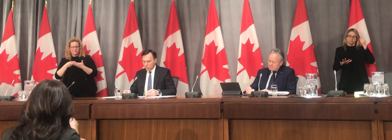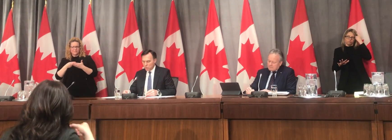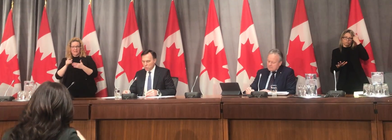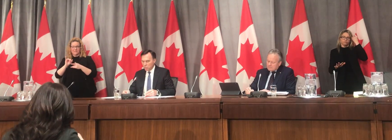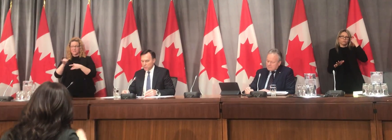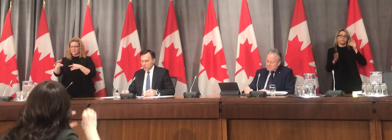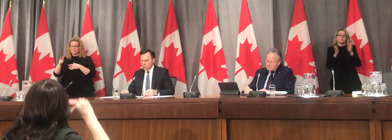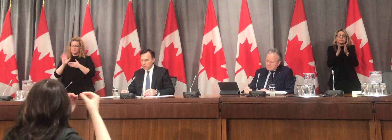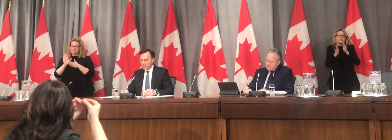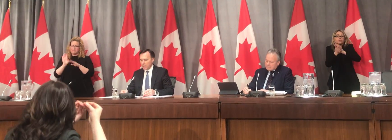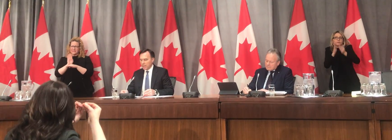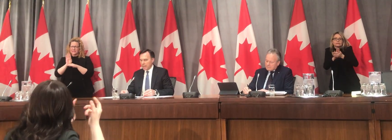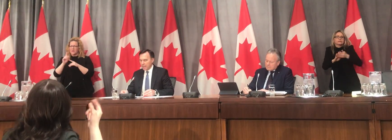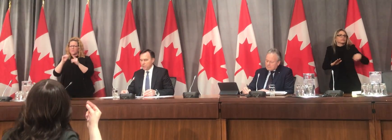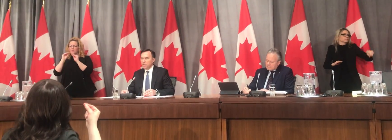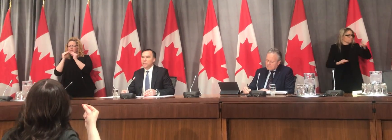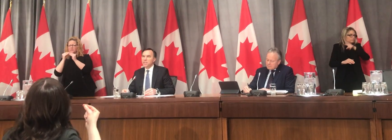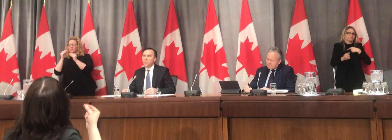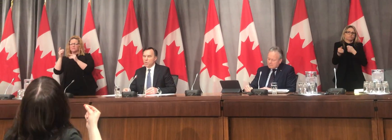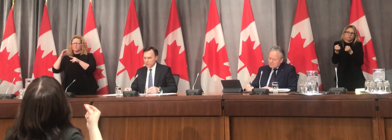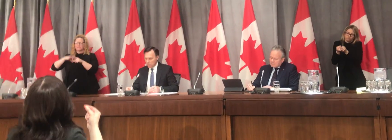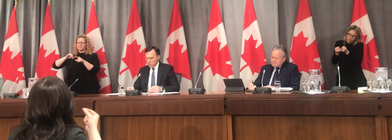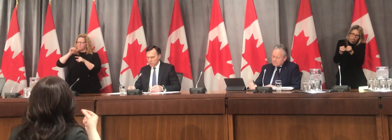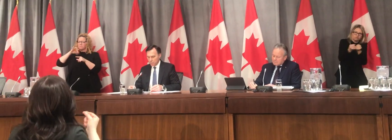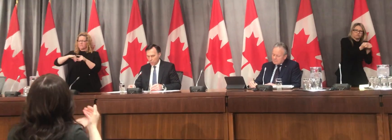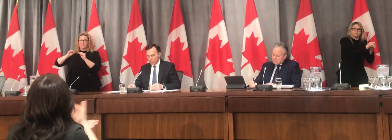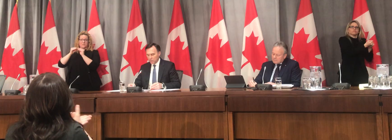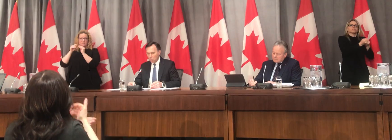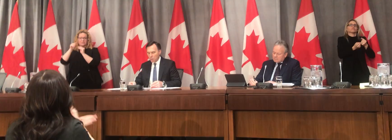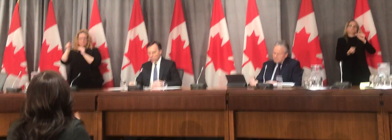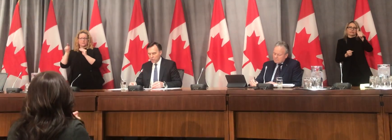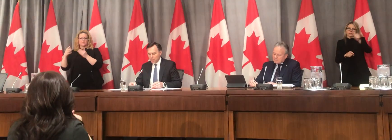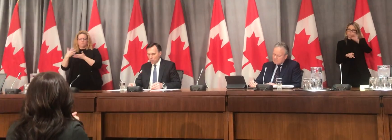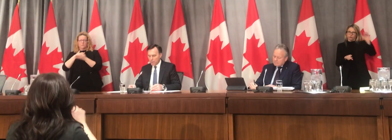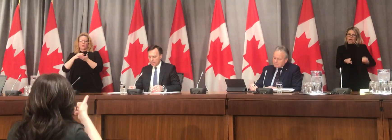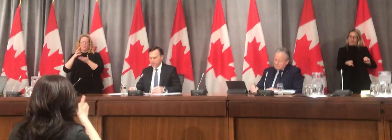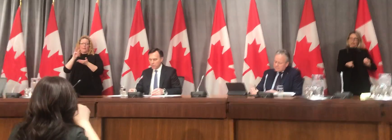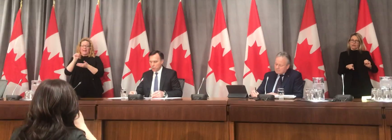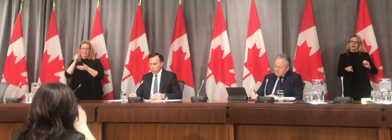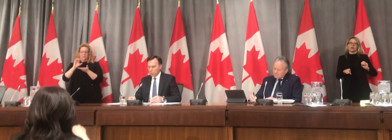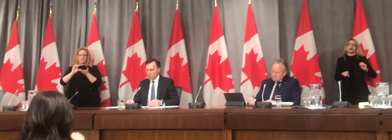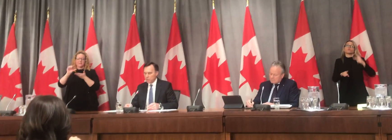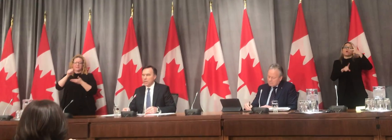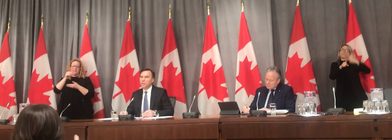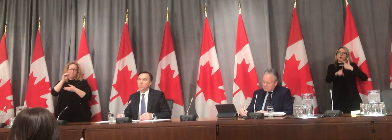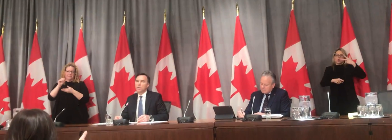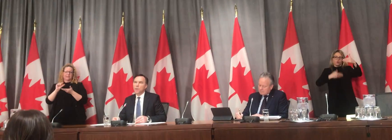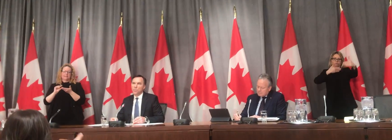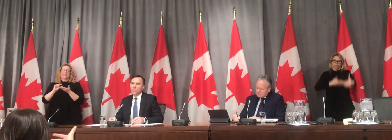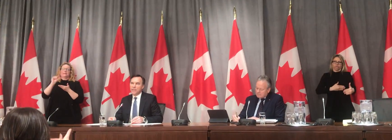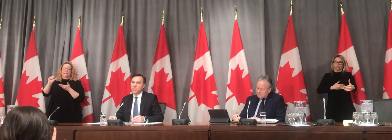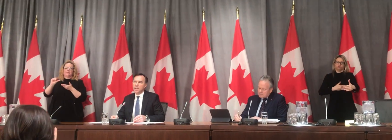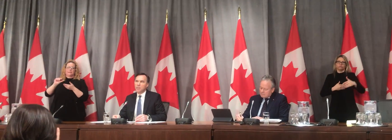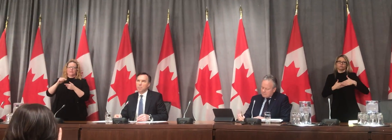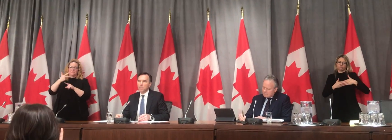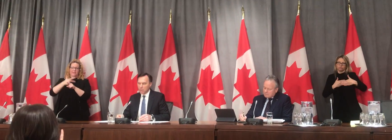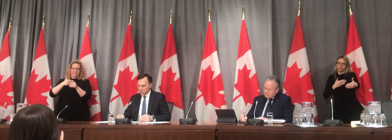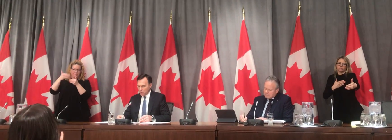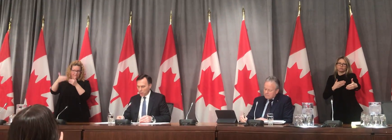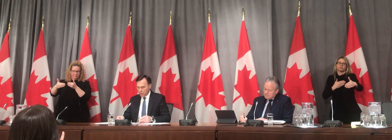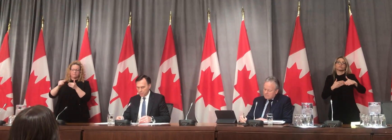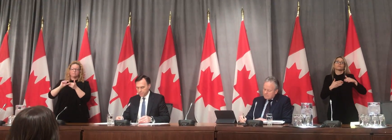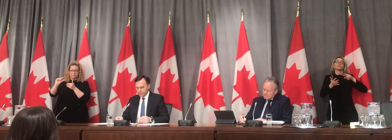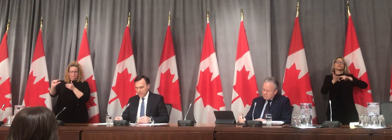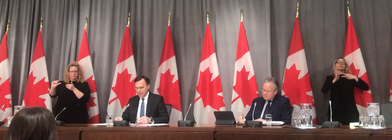fournirons une subvention salariale de 10% pour les 3 prochains mois, jusqu'au montant de $25